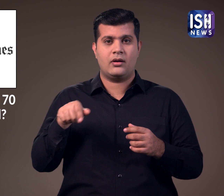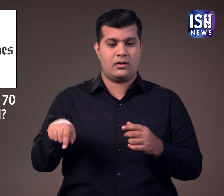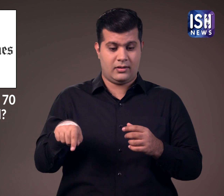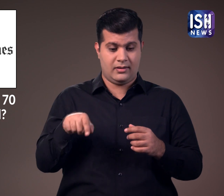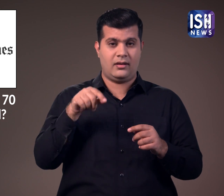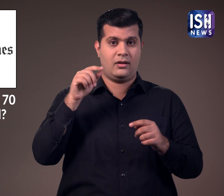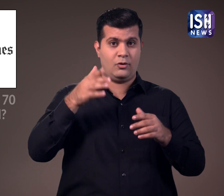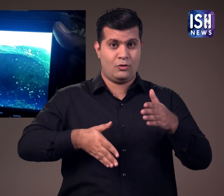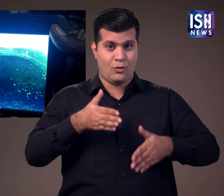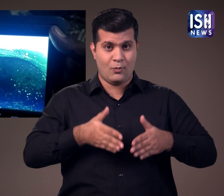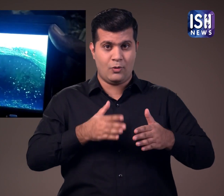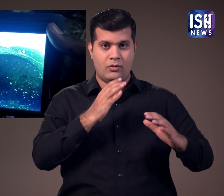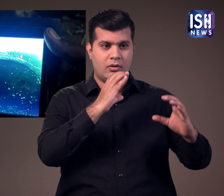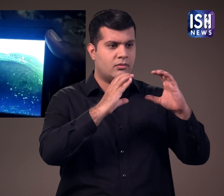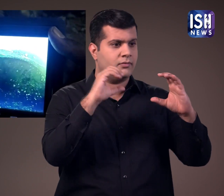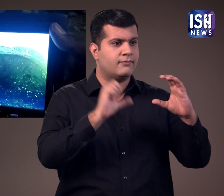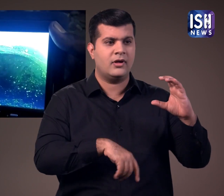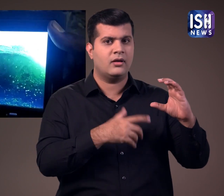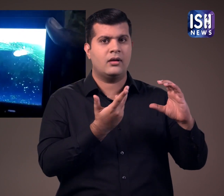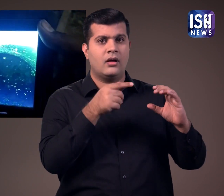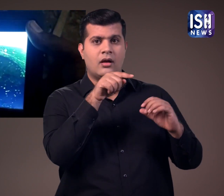दिये गए निर्देशों का जवाब नहीं दे रहा था